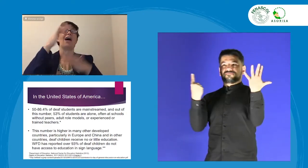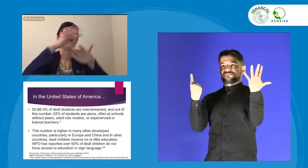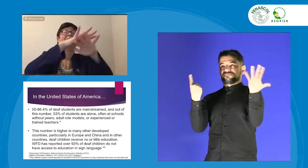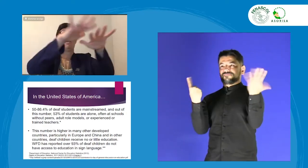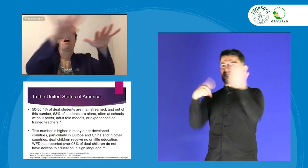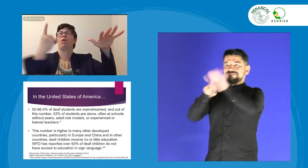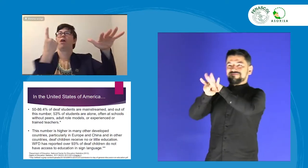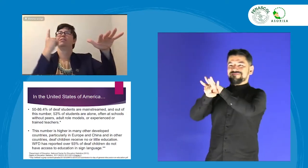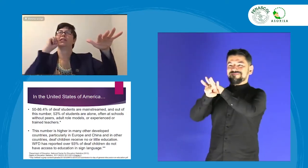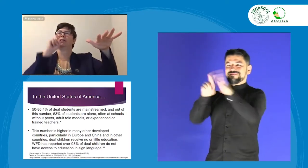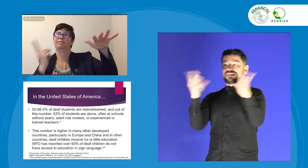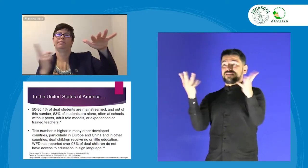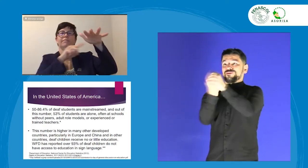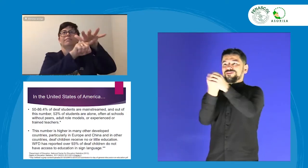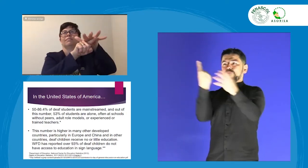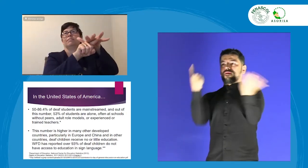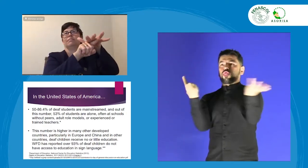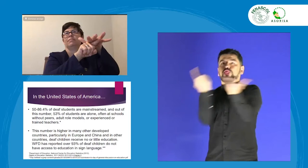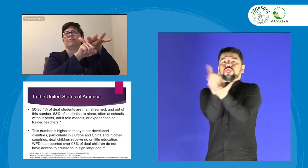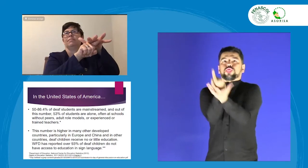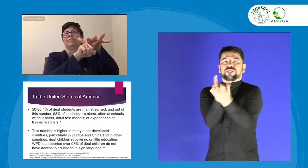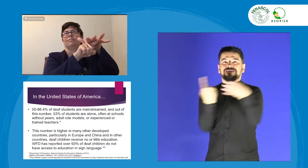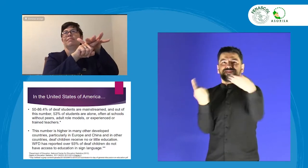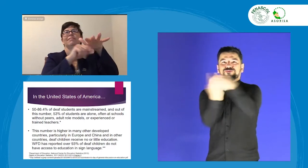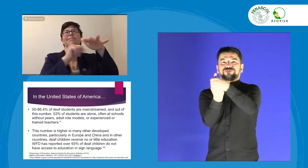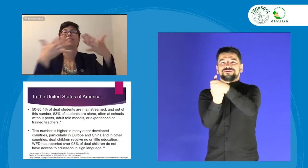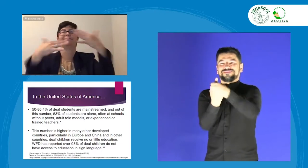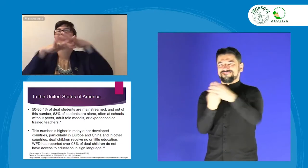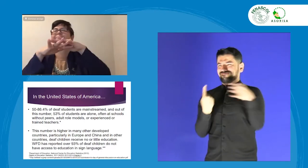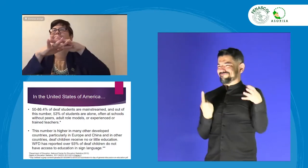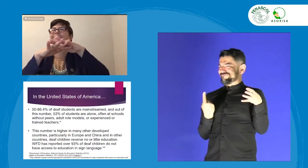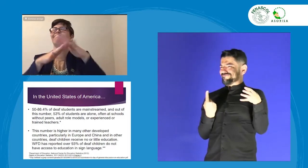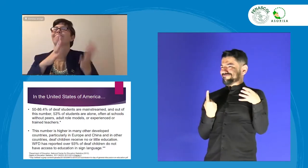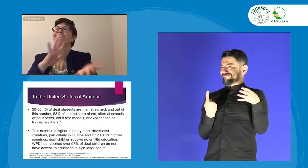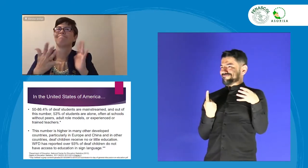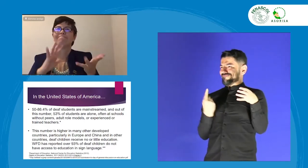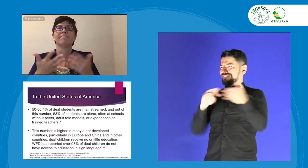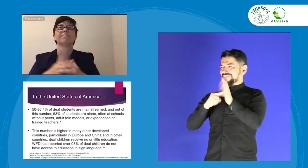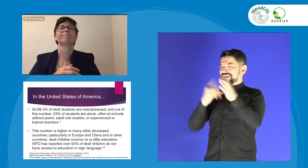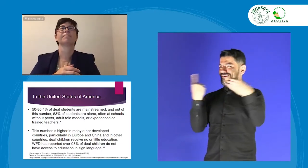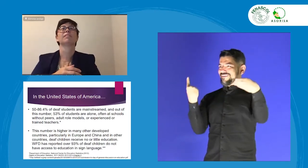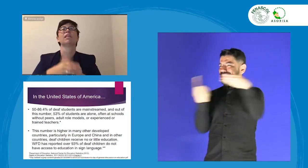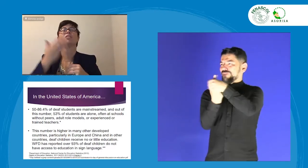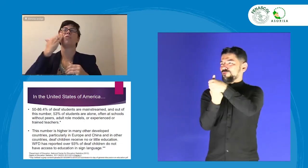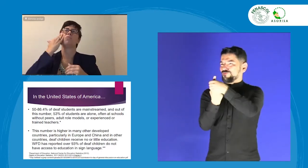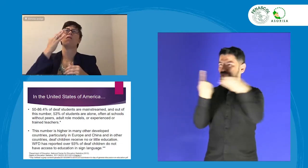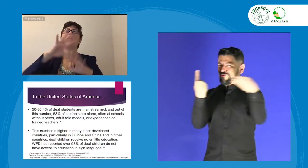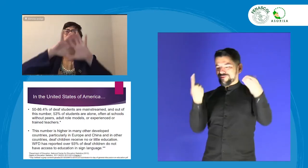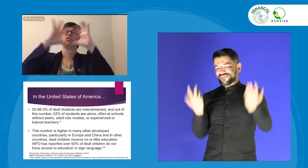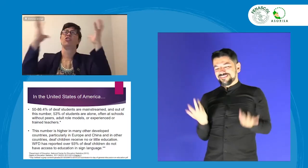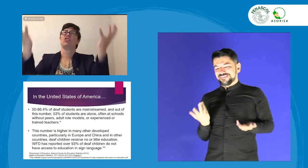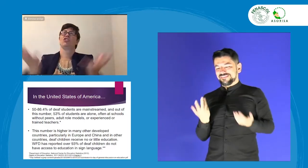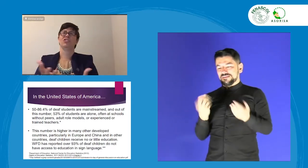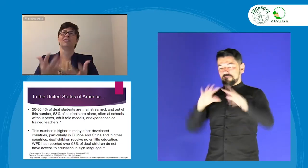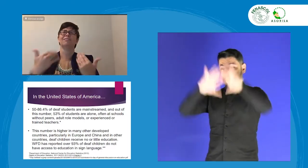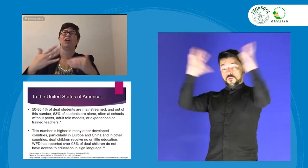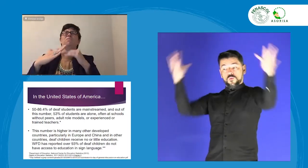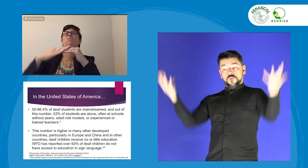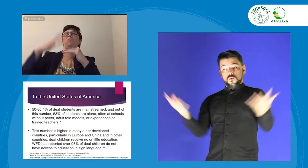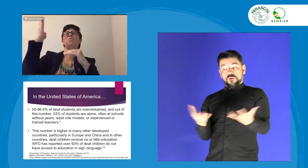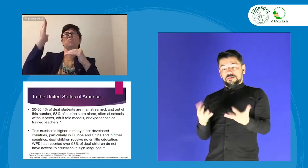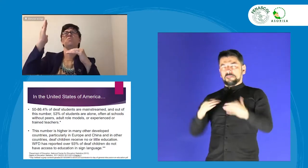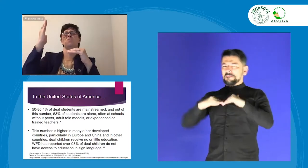en escuelas que son generales, ¿no? Que no son escuelas señantes, escuelas